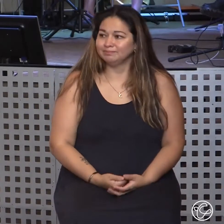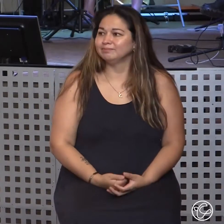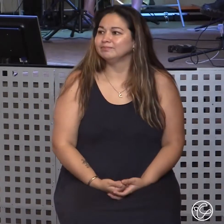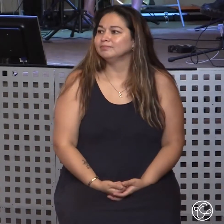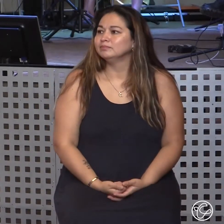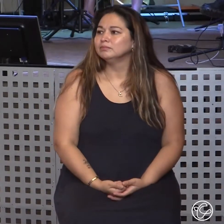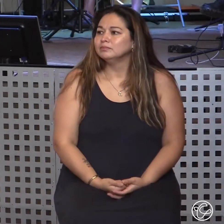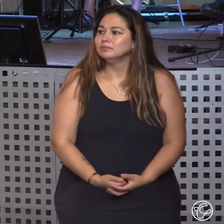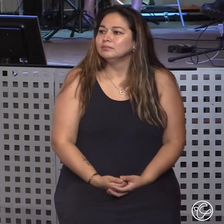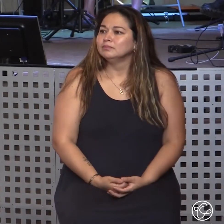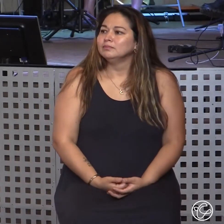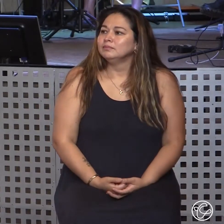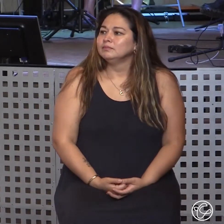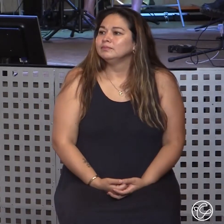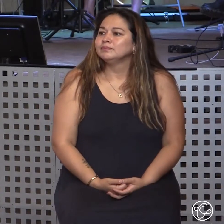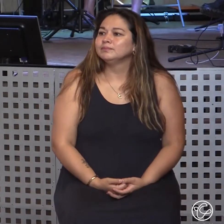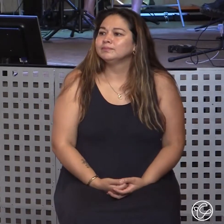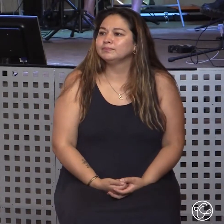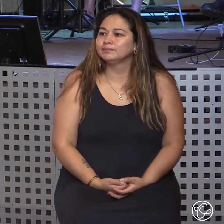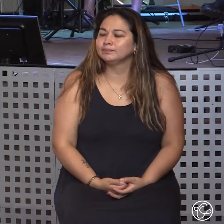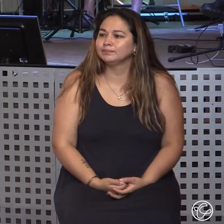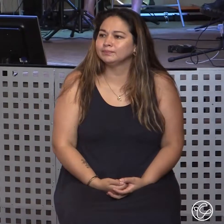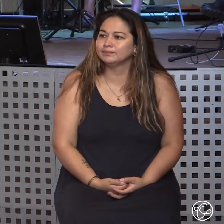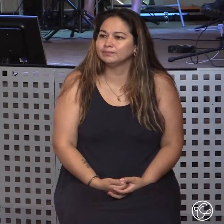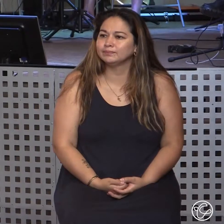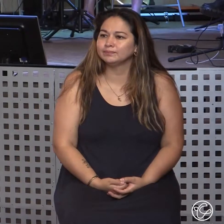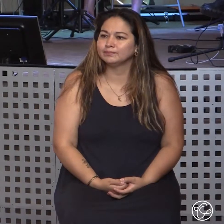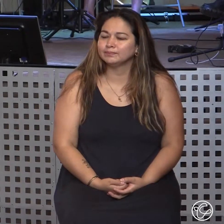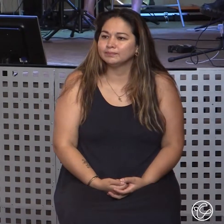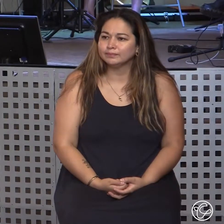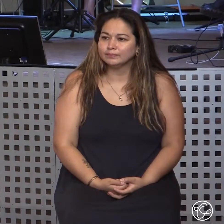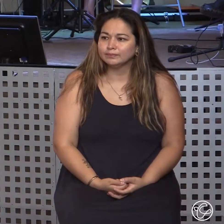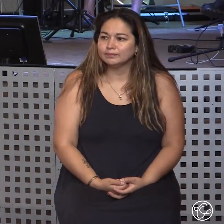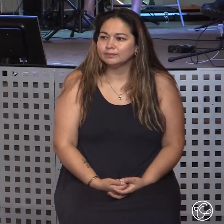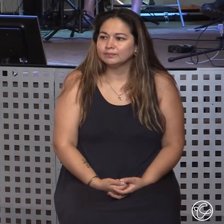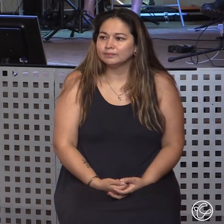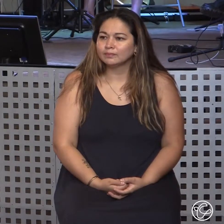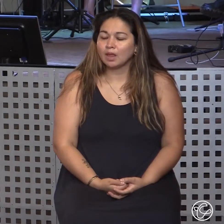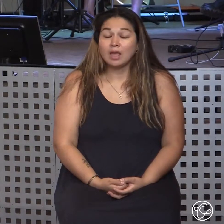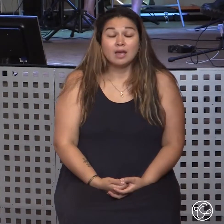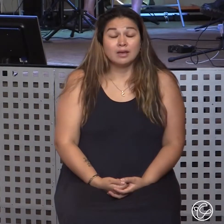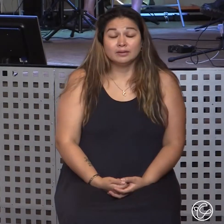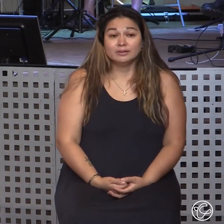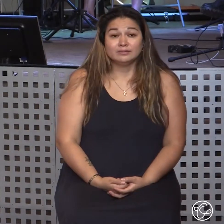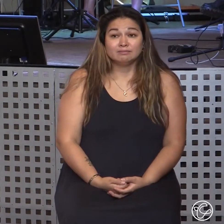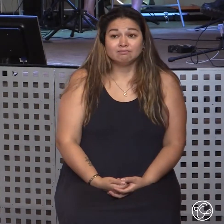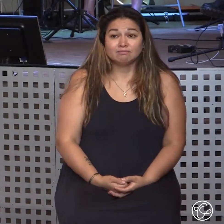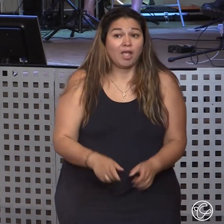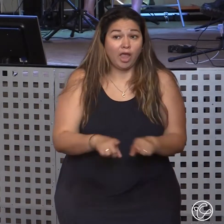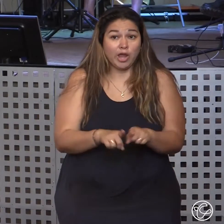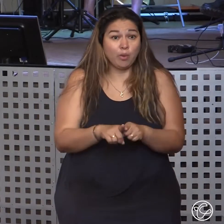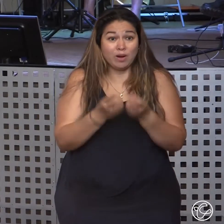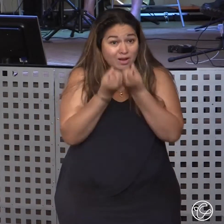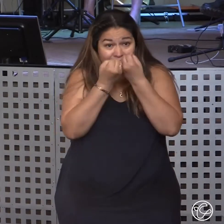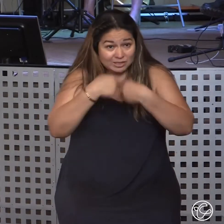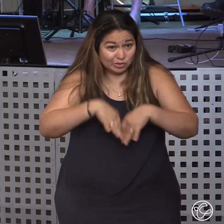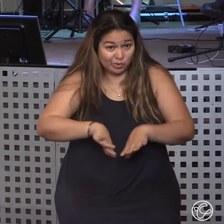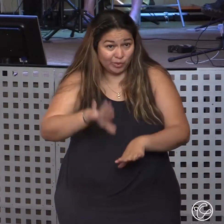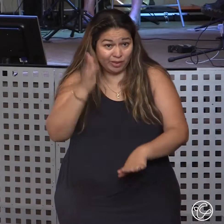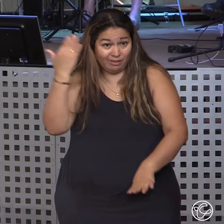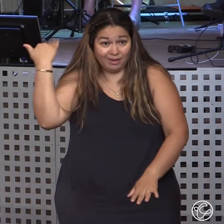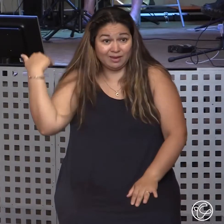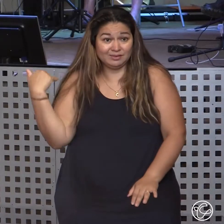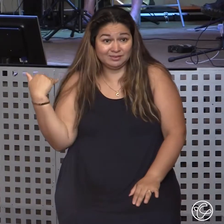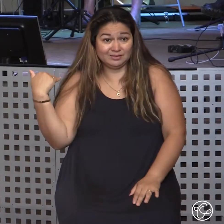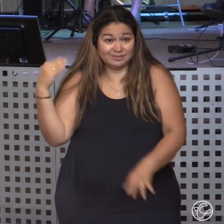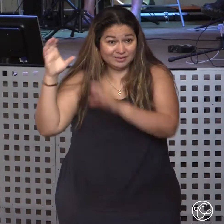hizo espacio. Además, en cada ciudad hizo su espacio. Qué bueno. No queremos acaparar todo